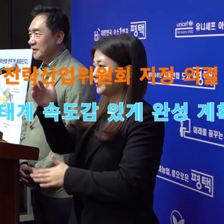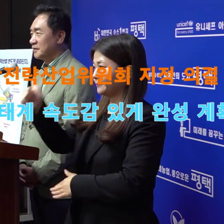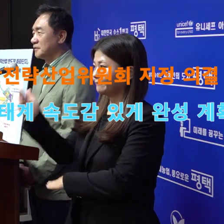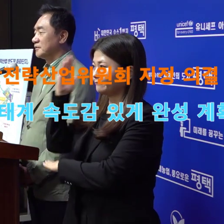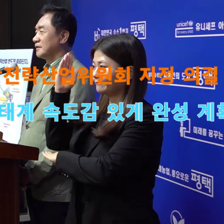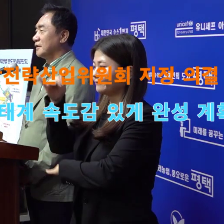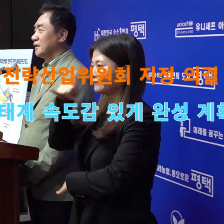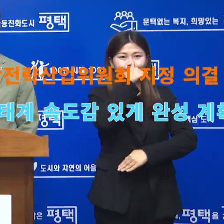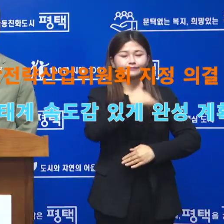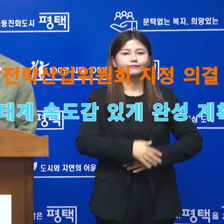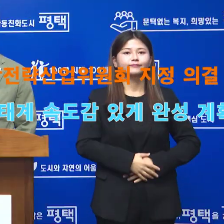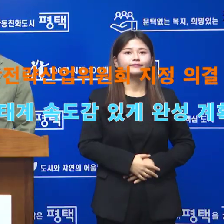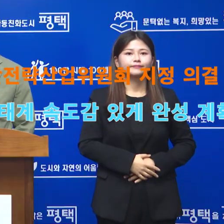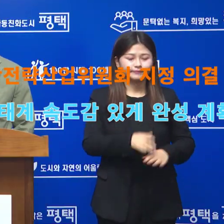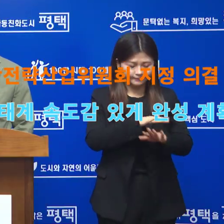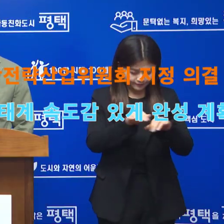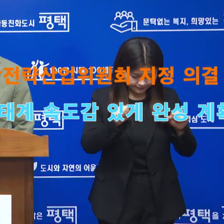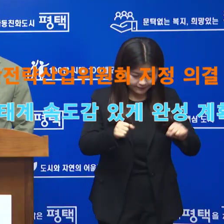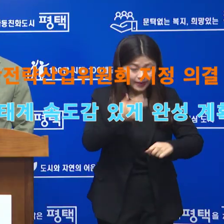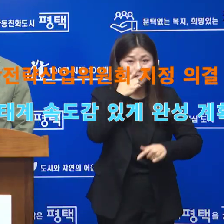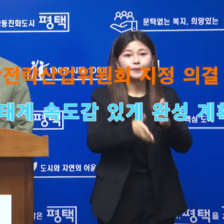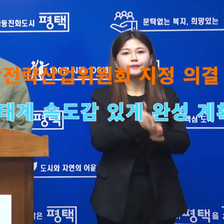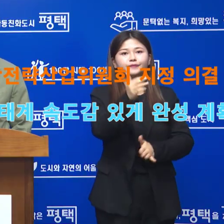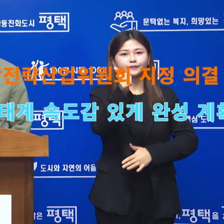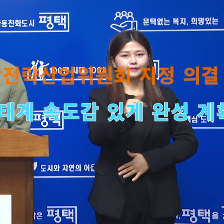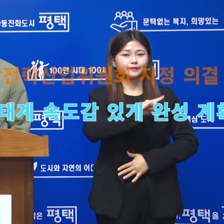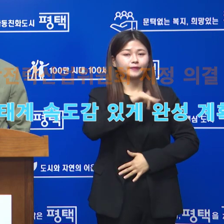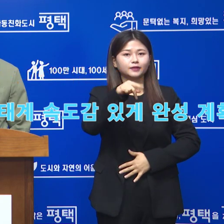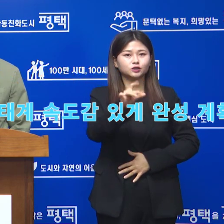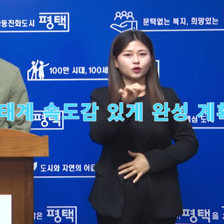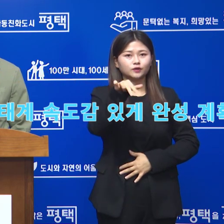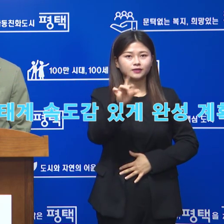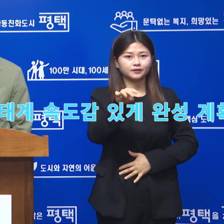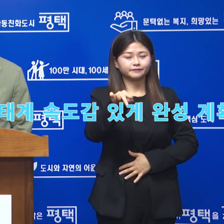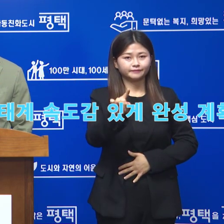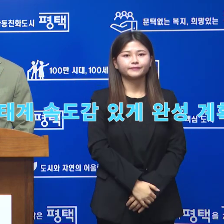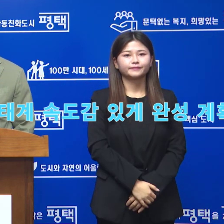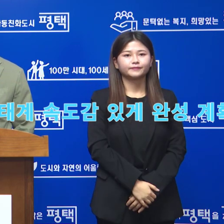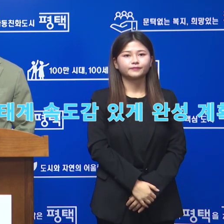브리핑이 있겠습니다. 예, 안녕하십니까. 평택시장 정장선입니다.